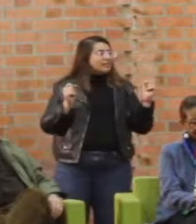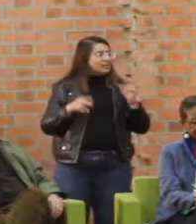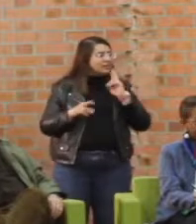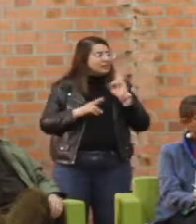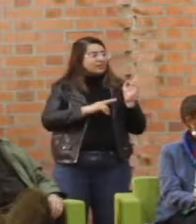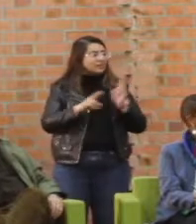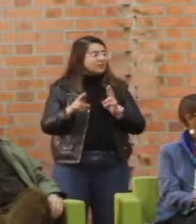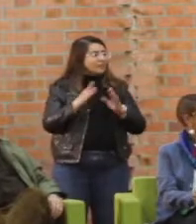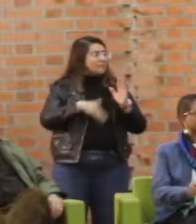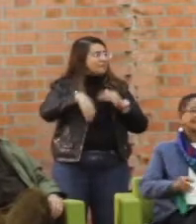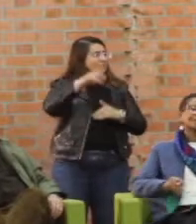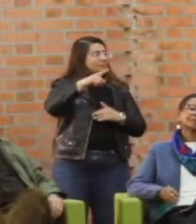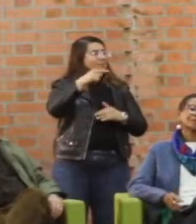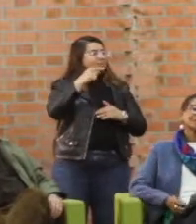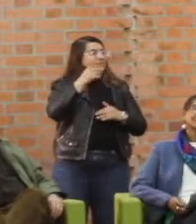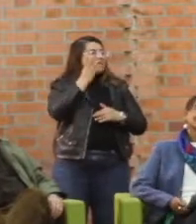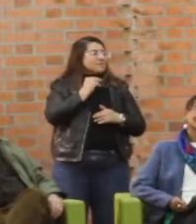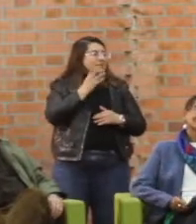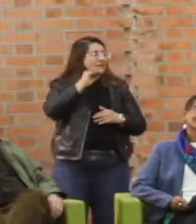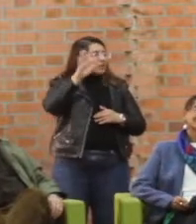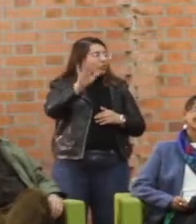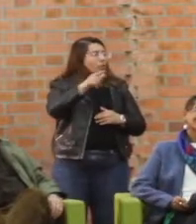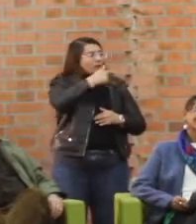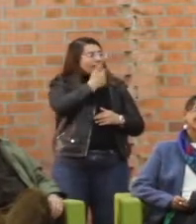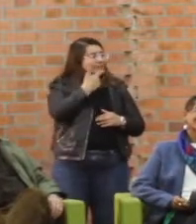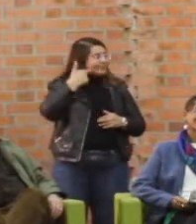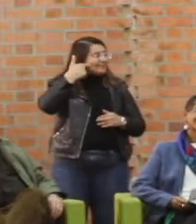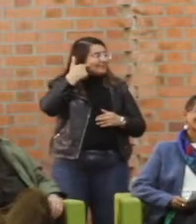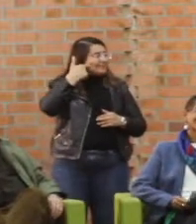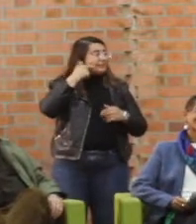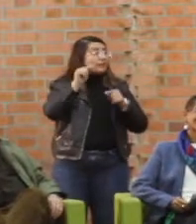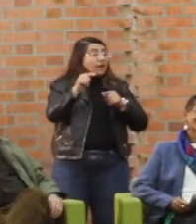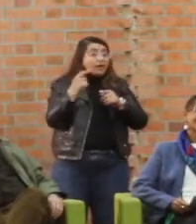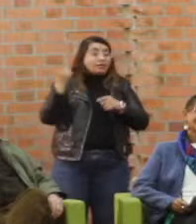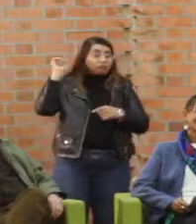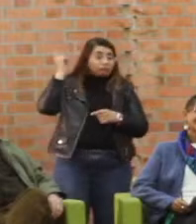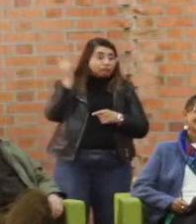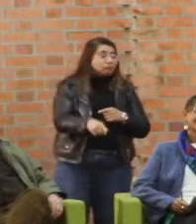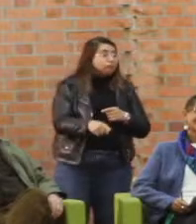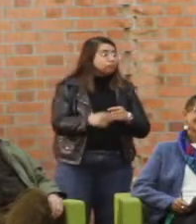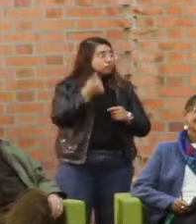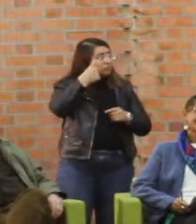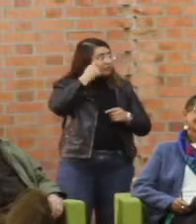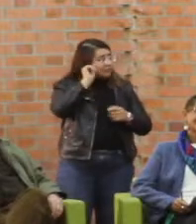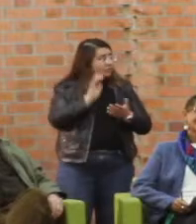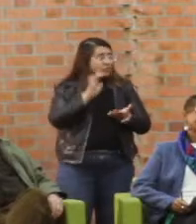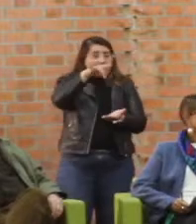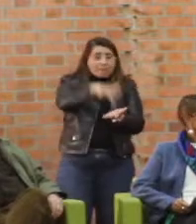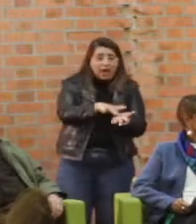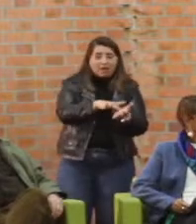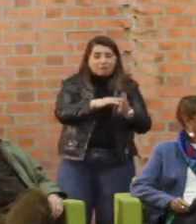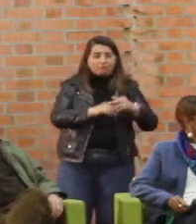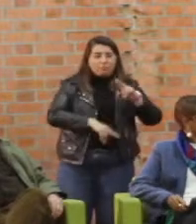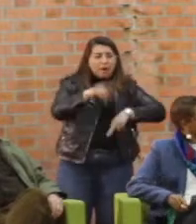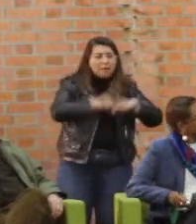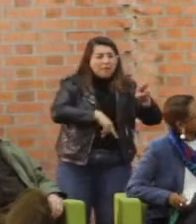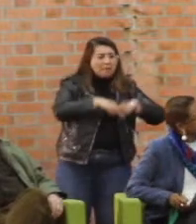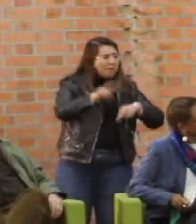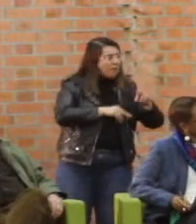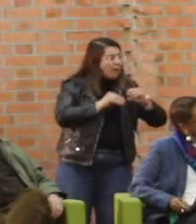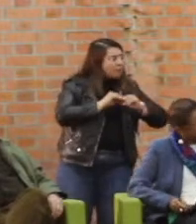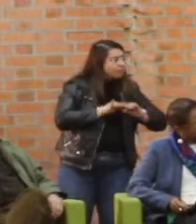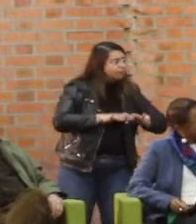particularmente la trayectoria de de aquel Arre que es como el lugar donde yo me he construido feminista y me construyó